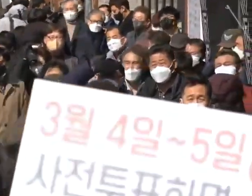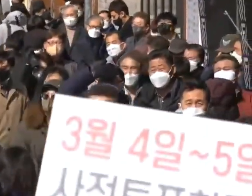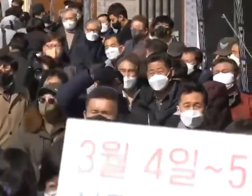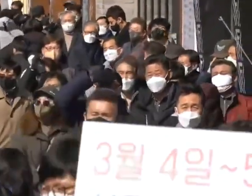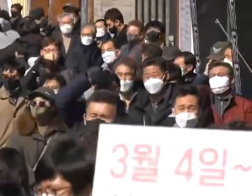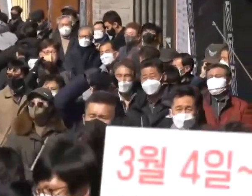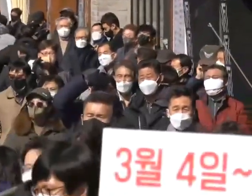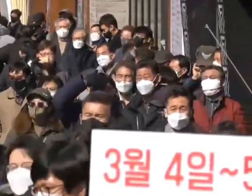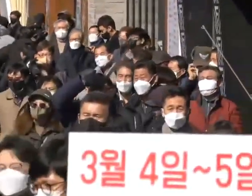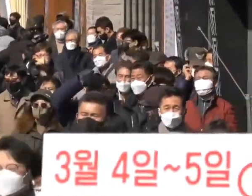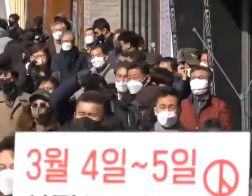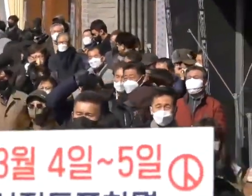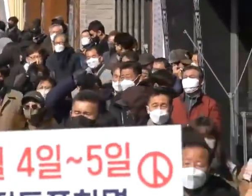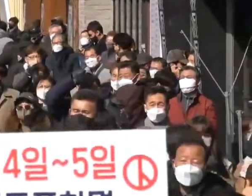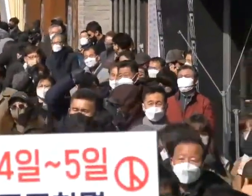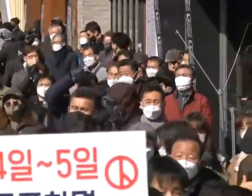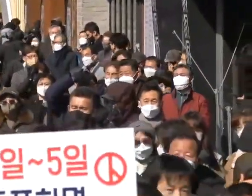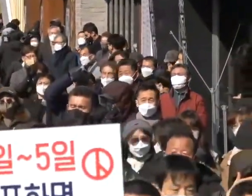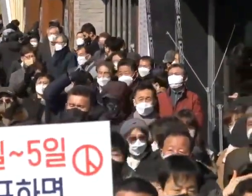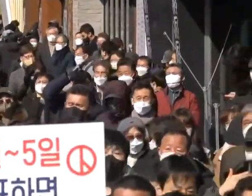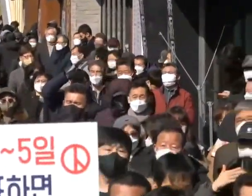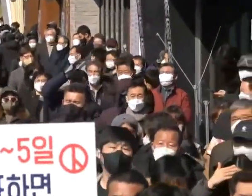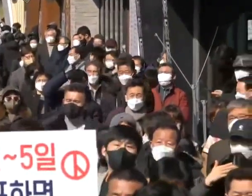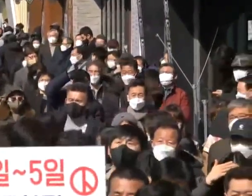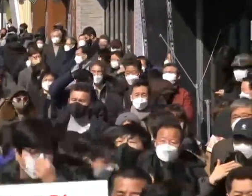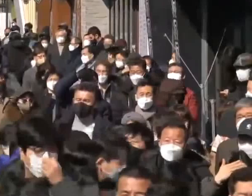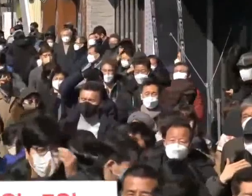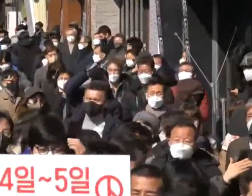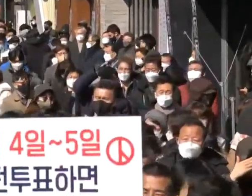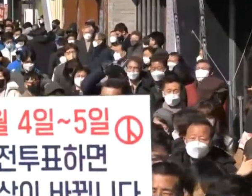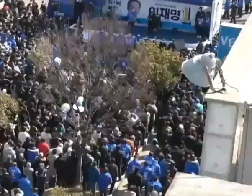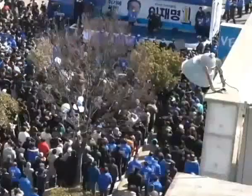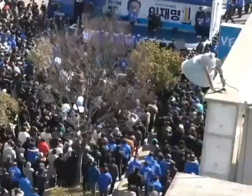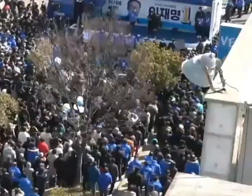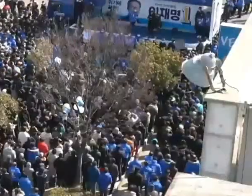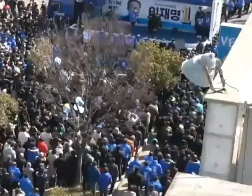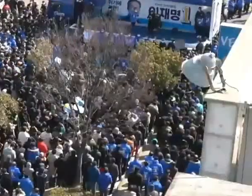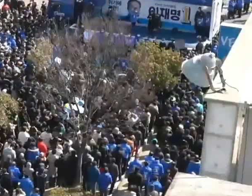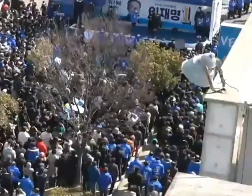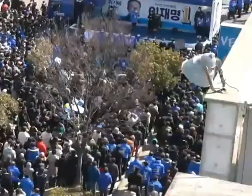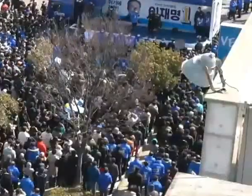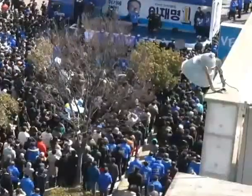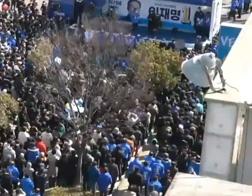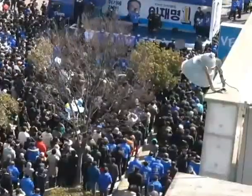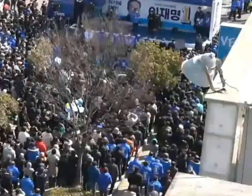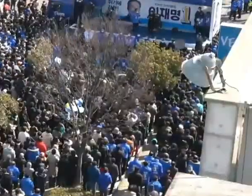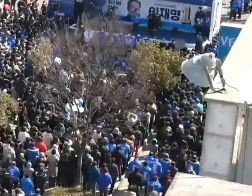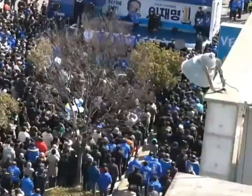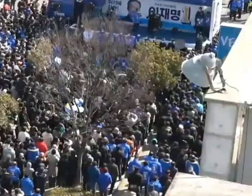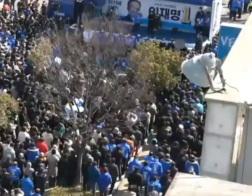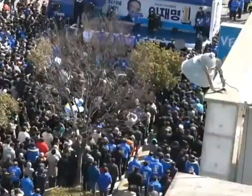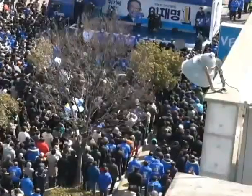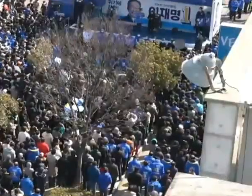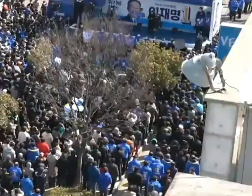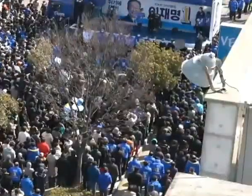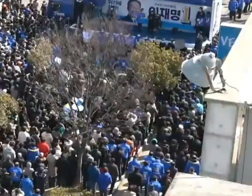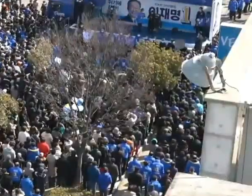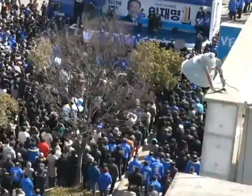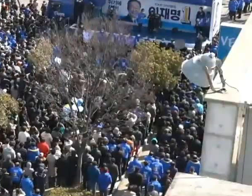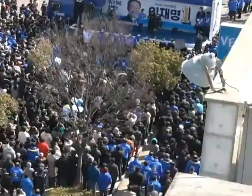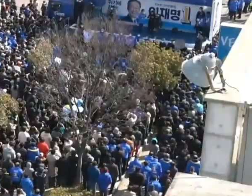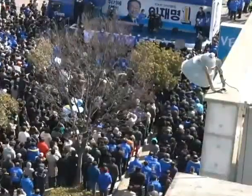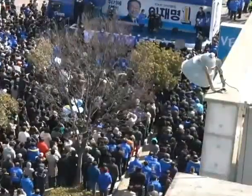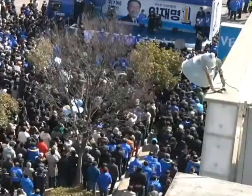바로 그렇습니다. 오로지 긴장을 고조시키고 대결 분위기를 고조해서 안보 위기를 조장해서